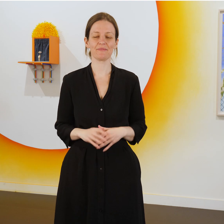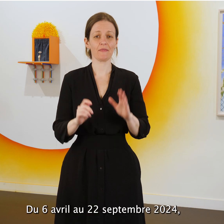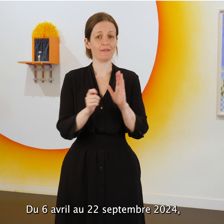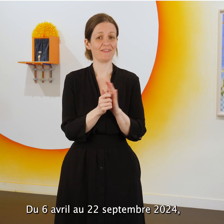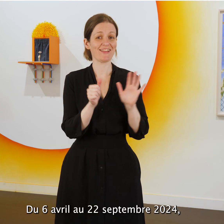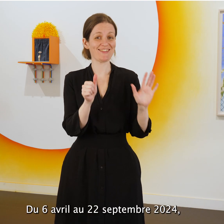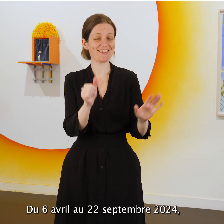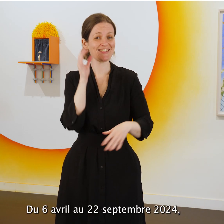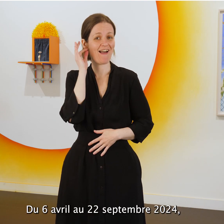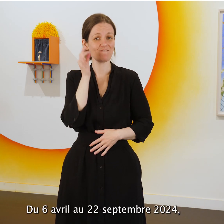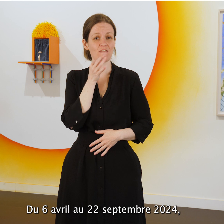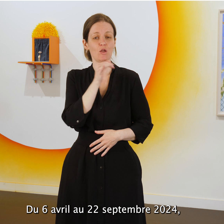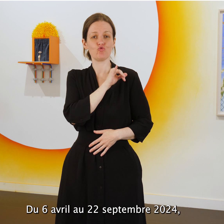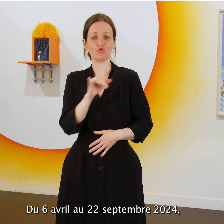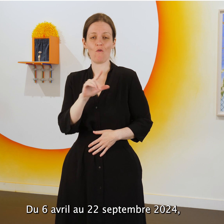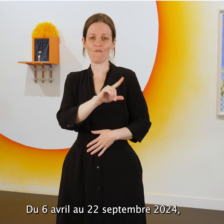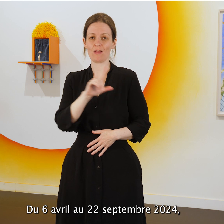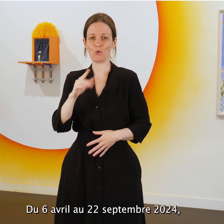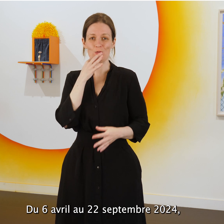Du 6 avril au 22 septembre 2024,